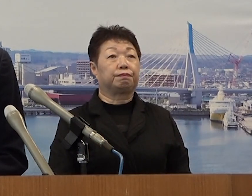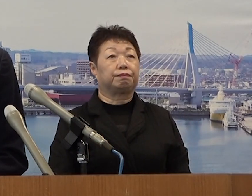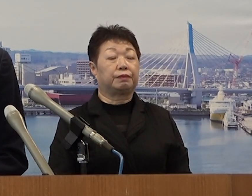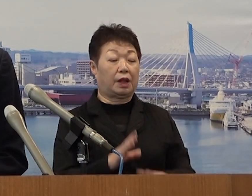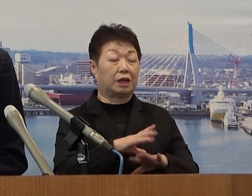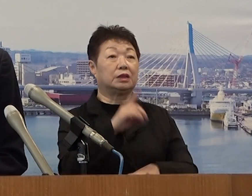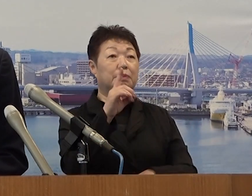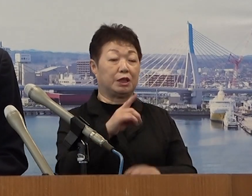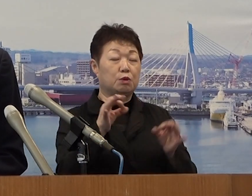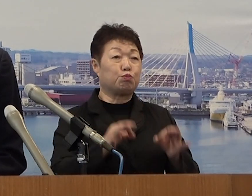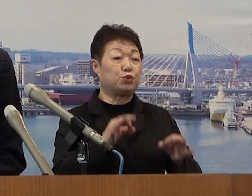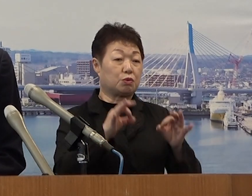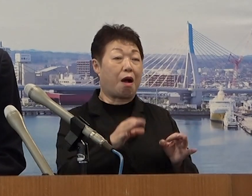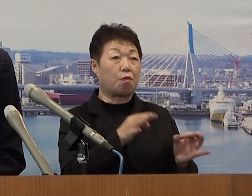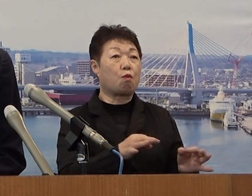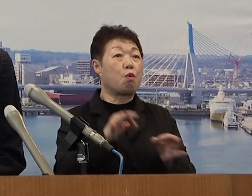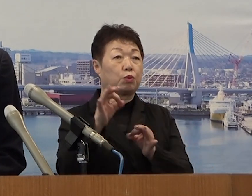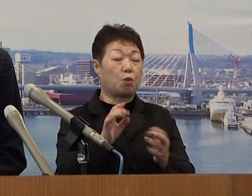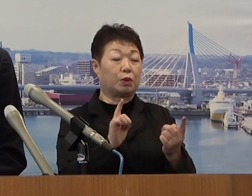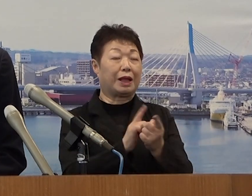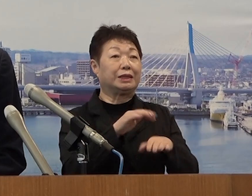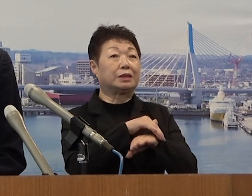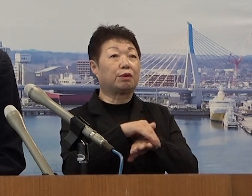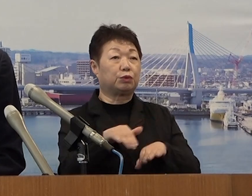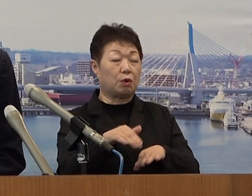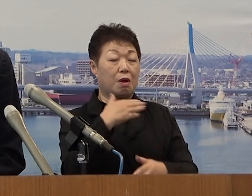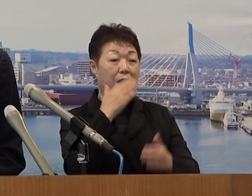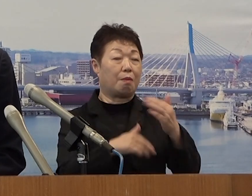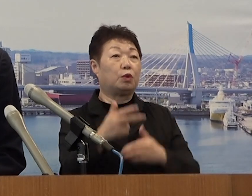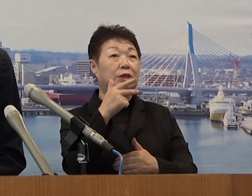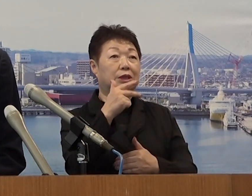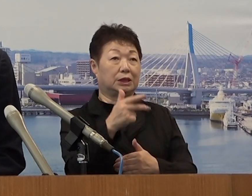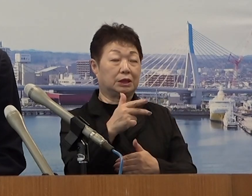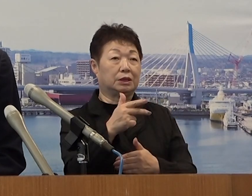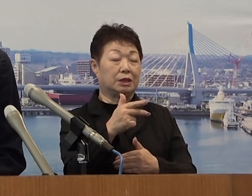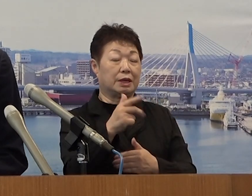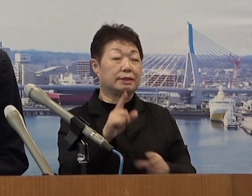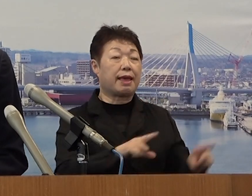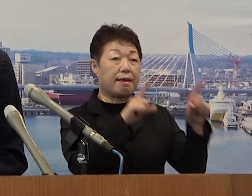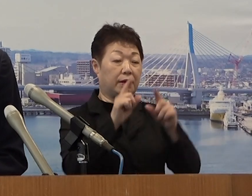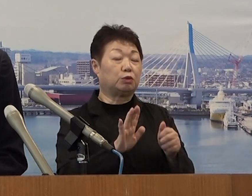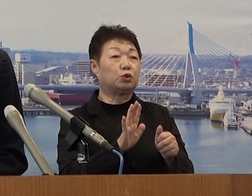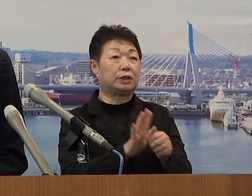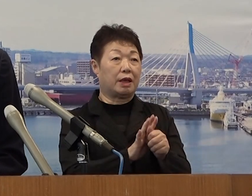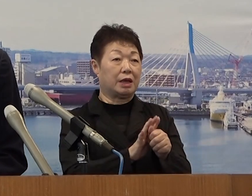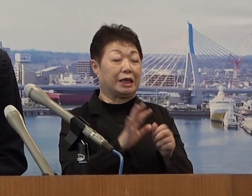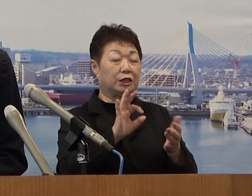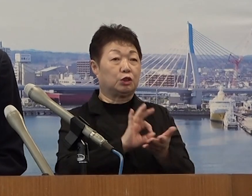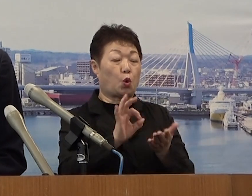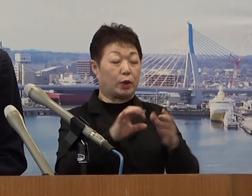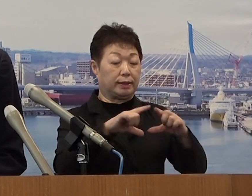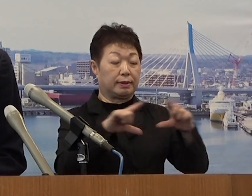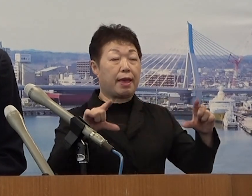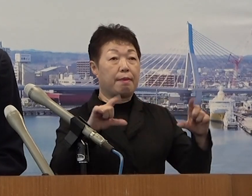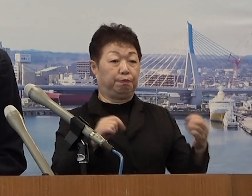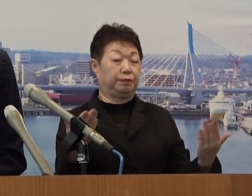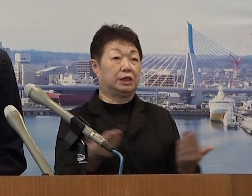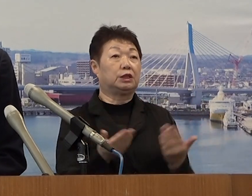はじめに物価高騰対策としての青森市生活支援商品券事業でござい